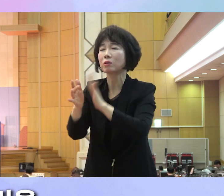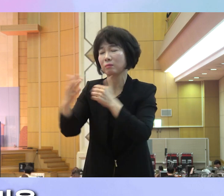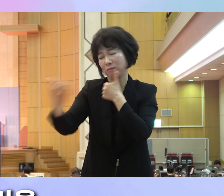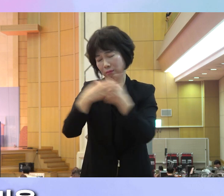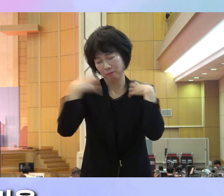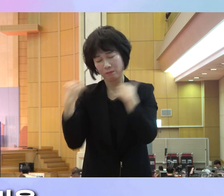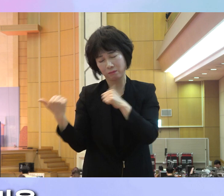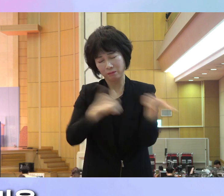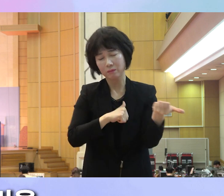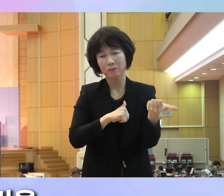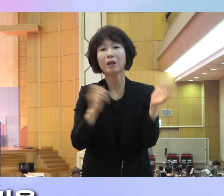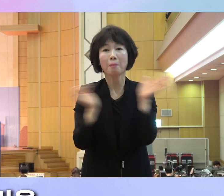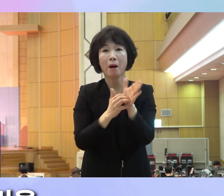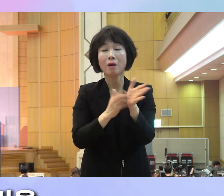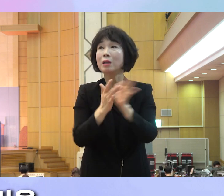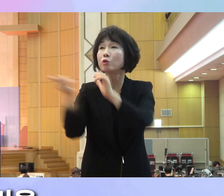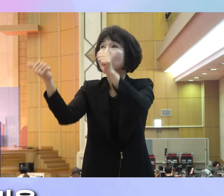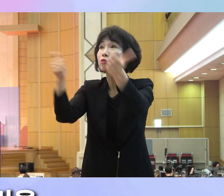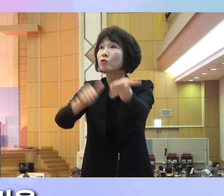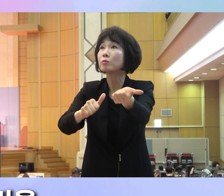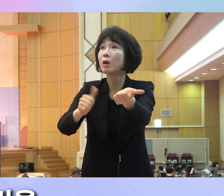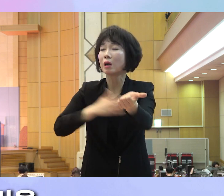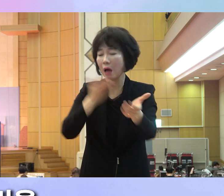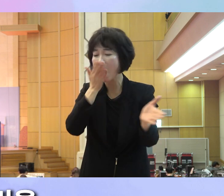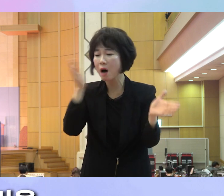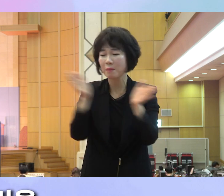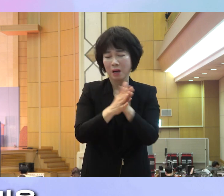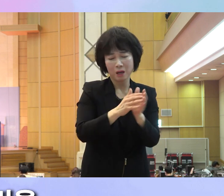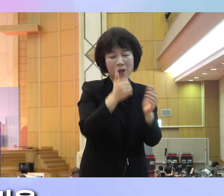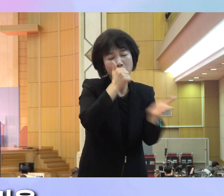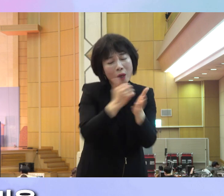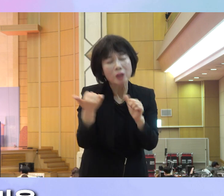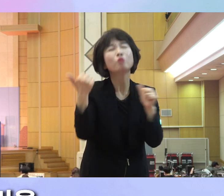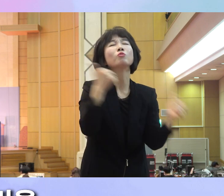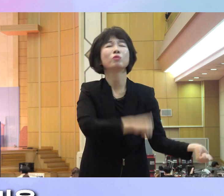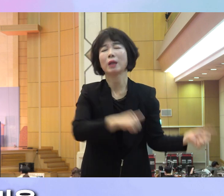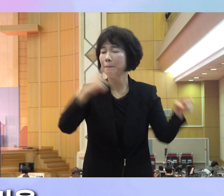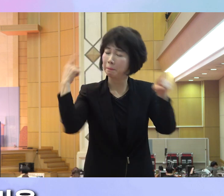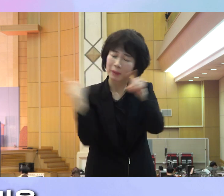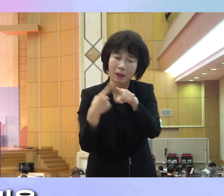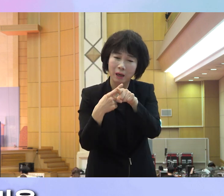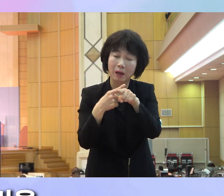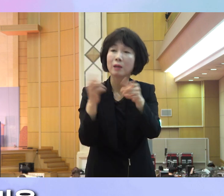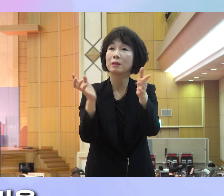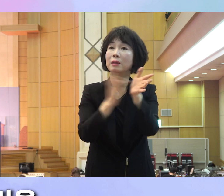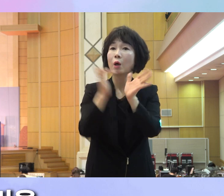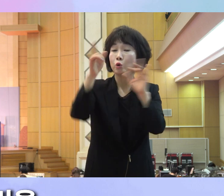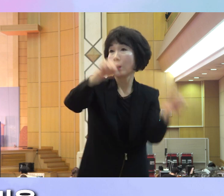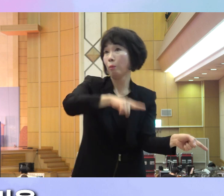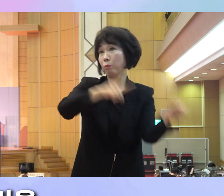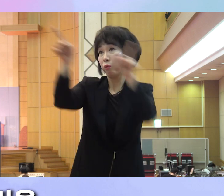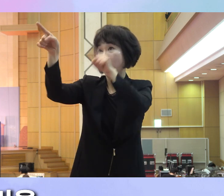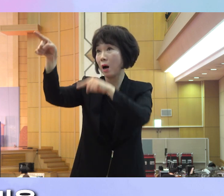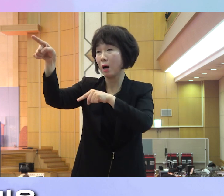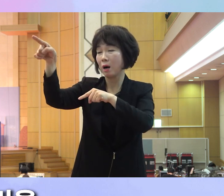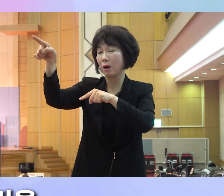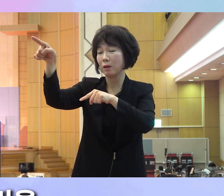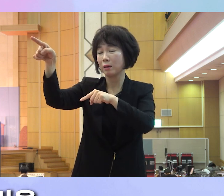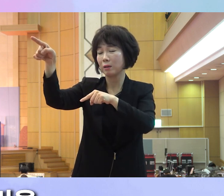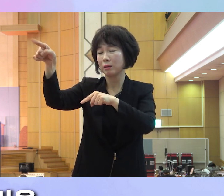말미암아 예수 죽음, 나 죄인이 죽고 예수